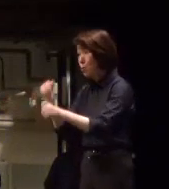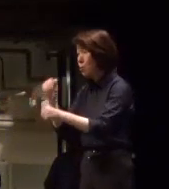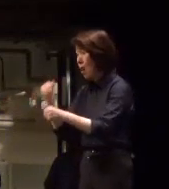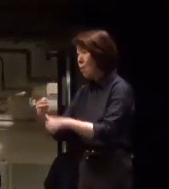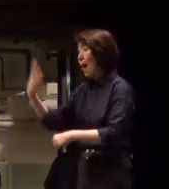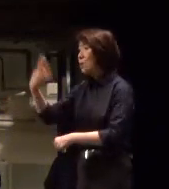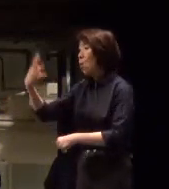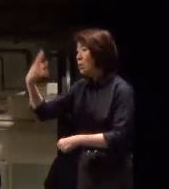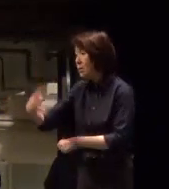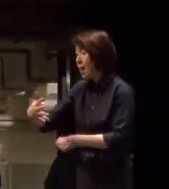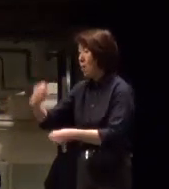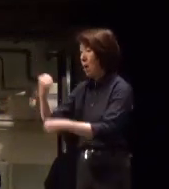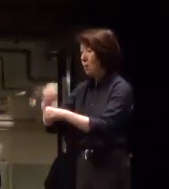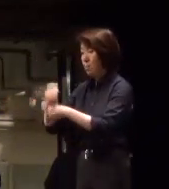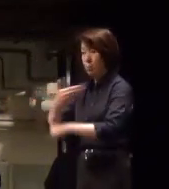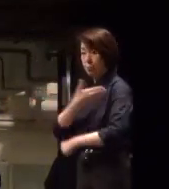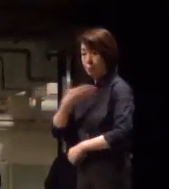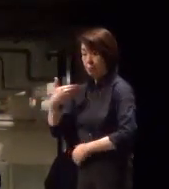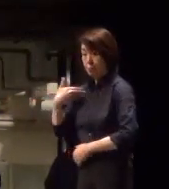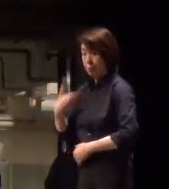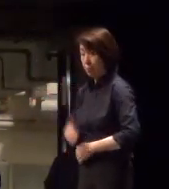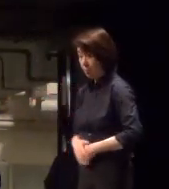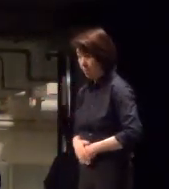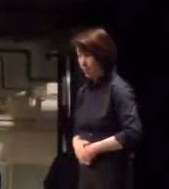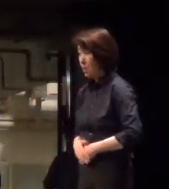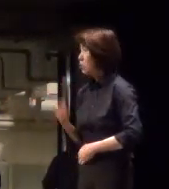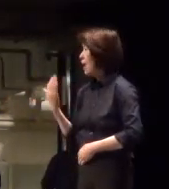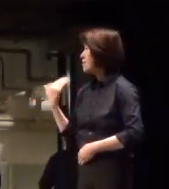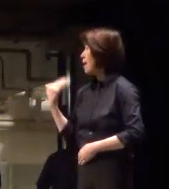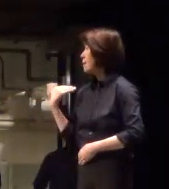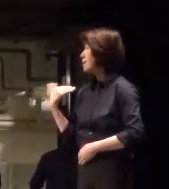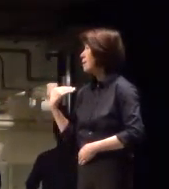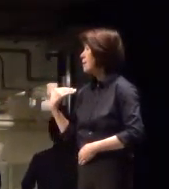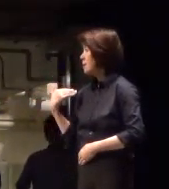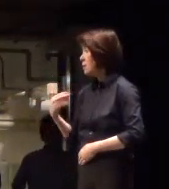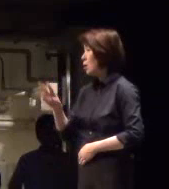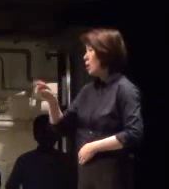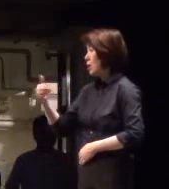う。そしてつい先日はイプシロ